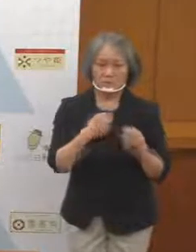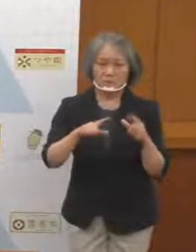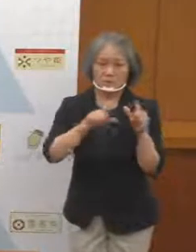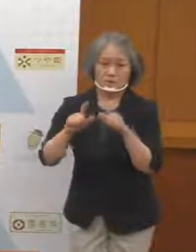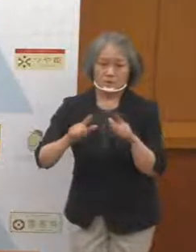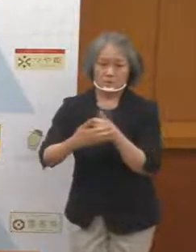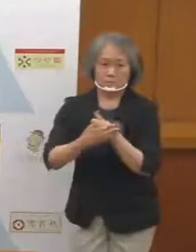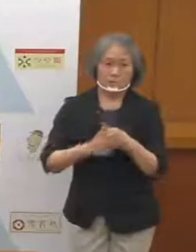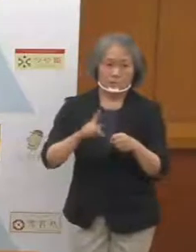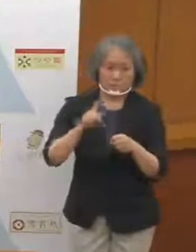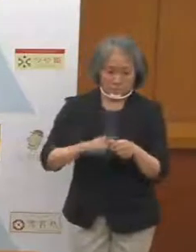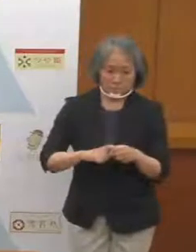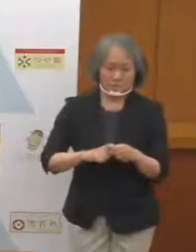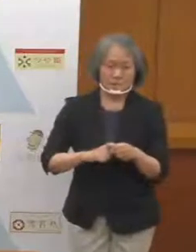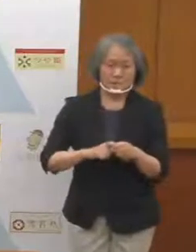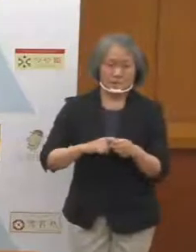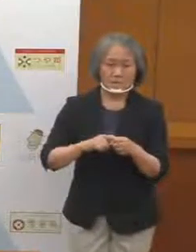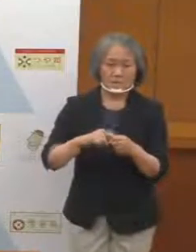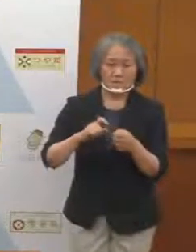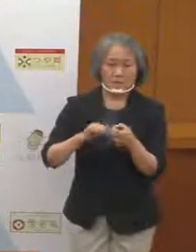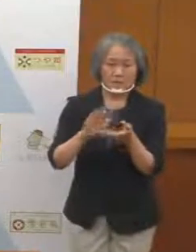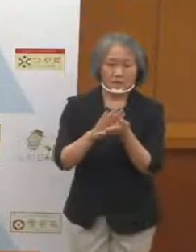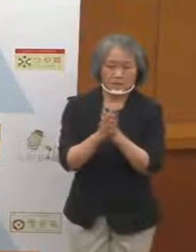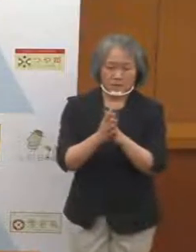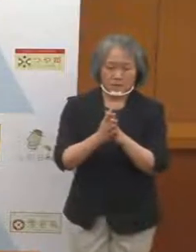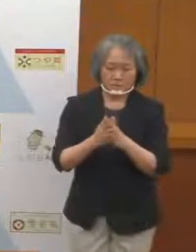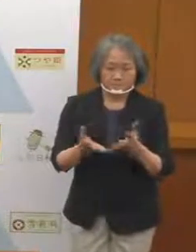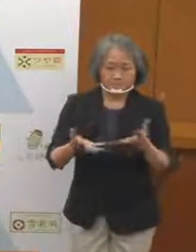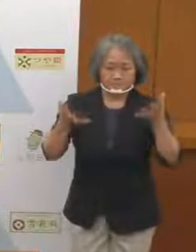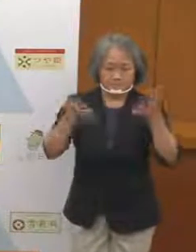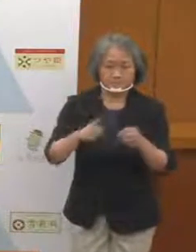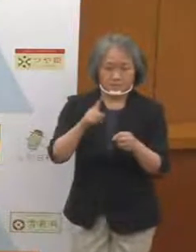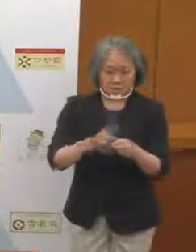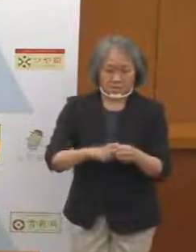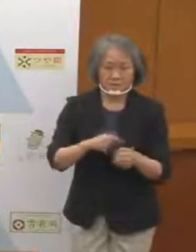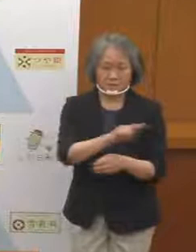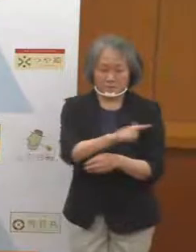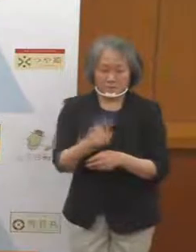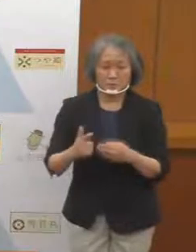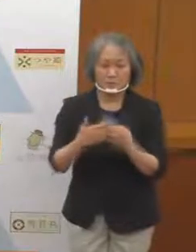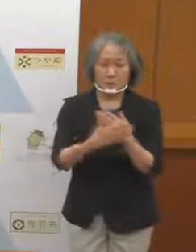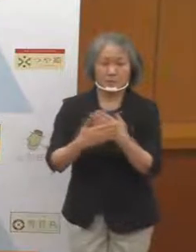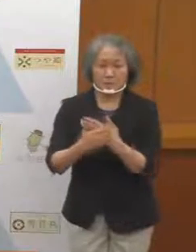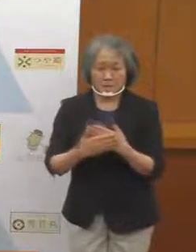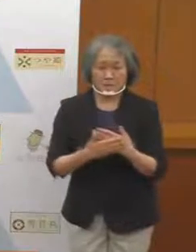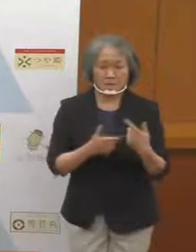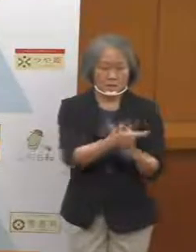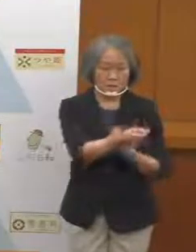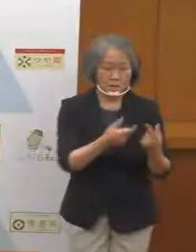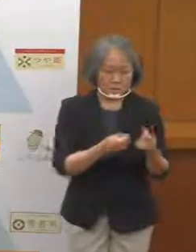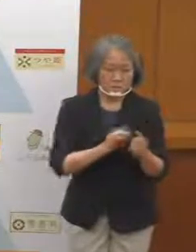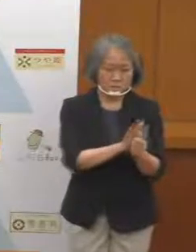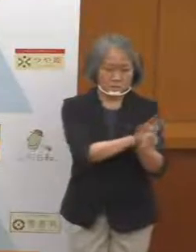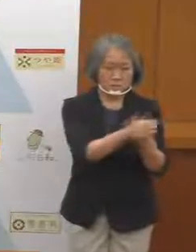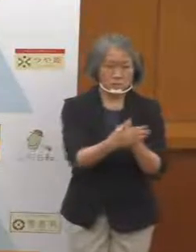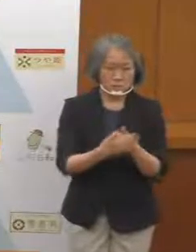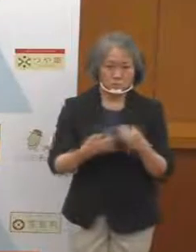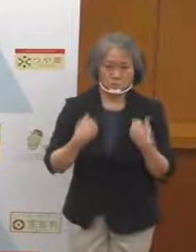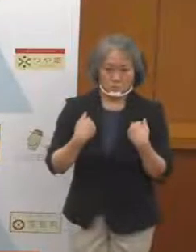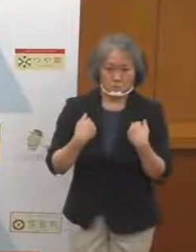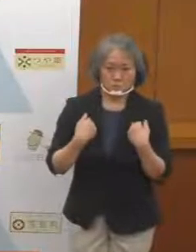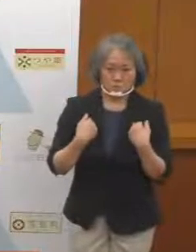そして県政発展のため様々な場面で協力し合うなどしっかりと